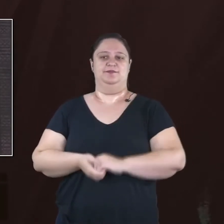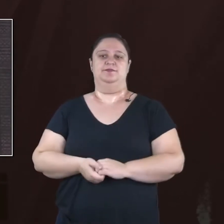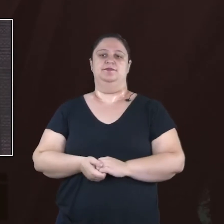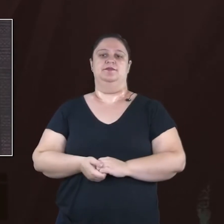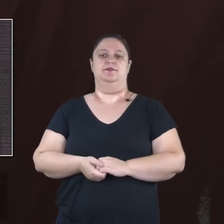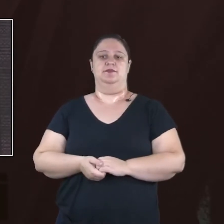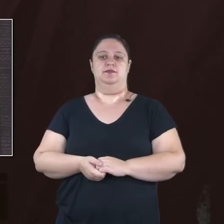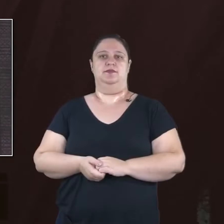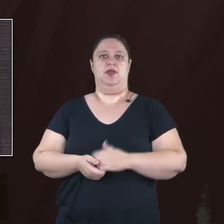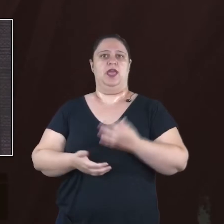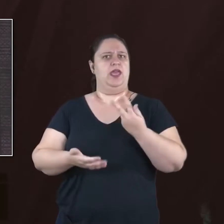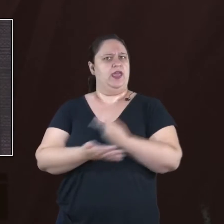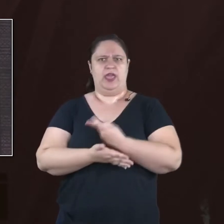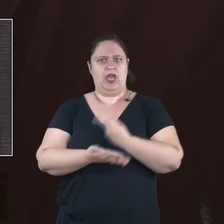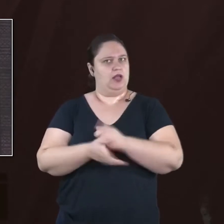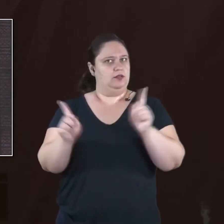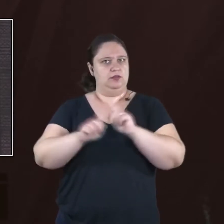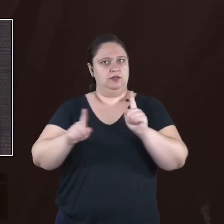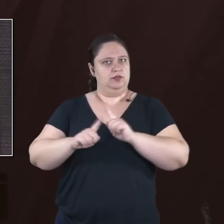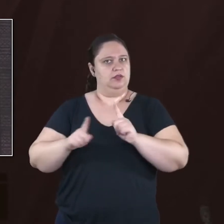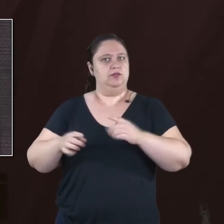Não é errado buscar galardão.